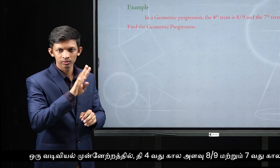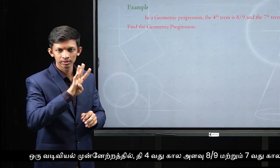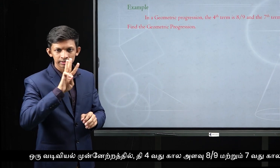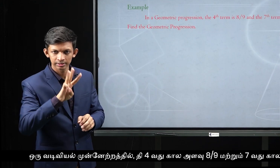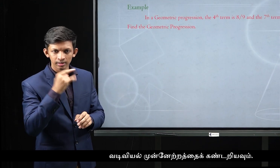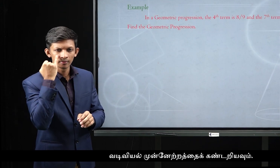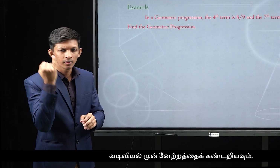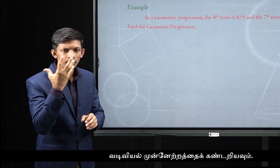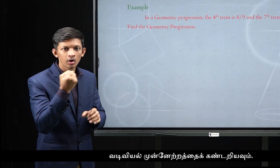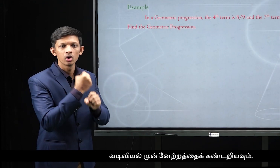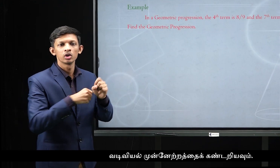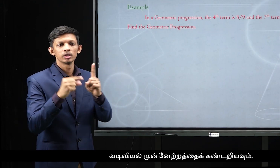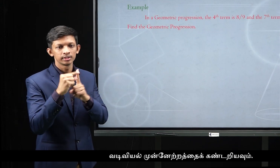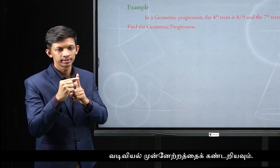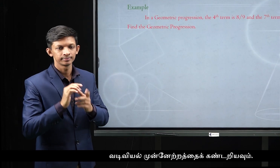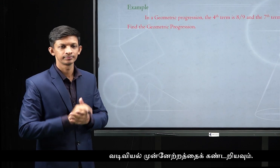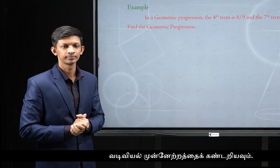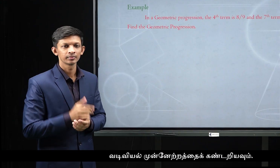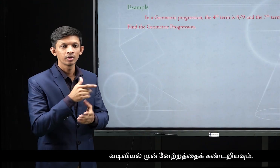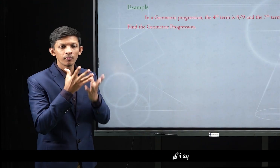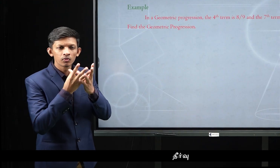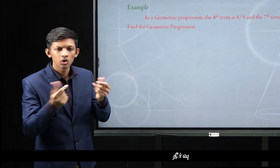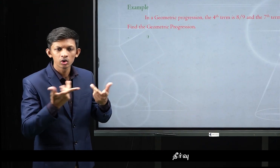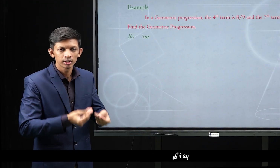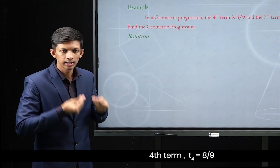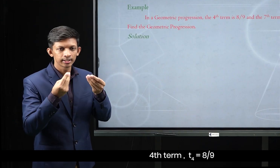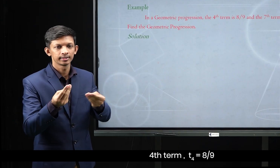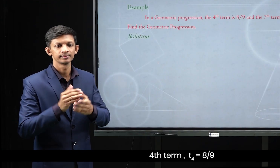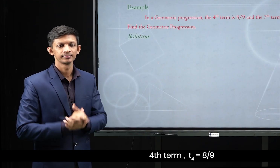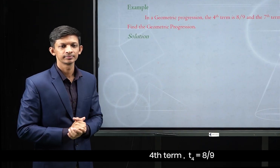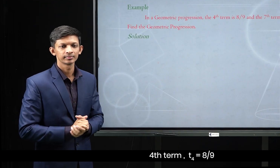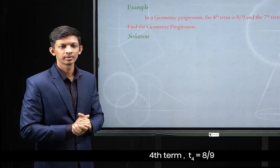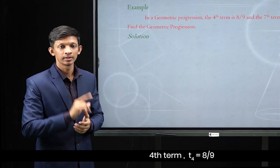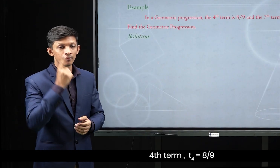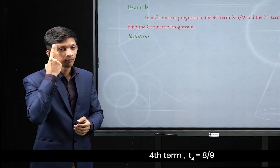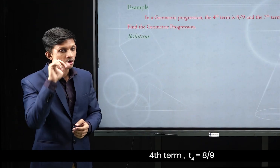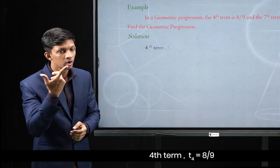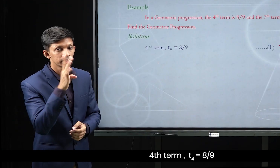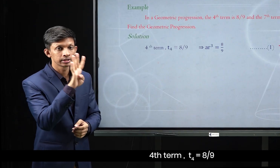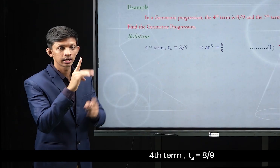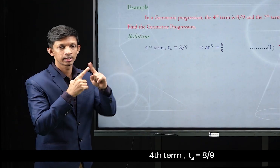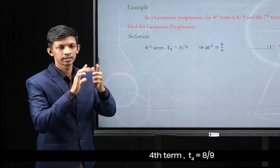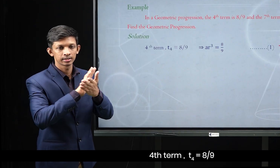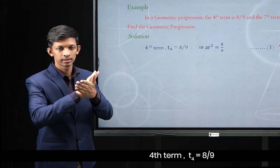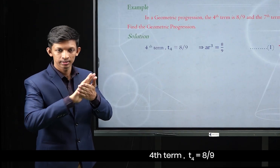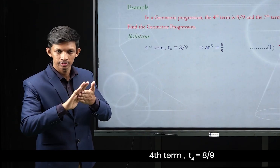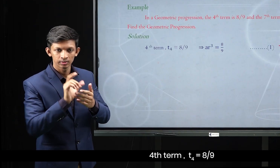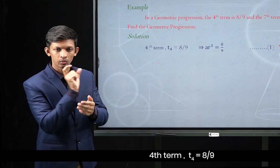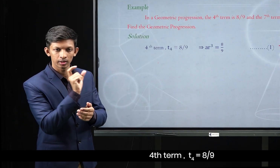64/243 வடிவியல் முன்னேற்றத்தை கண்டறியவும். தீர்வு 4வது காலம் டி கீழ் இலக்கு 4